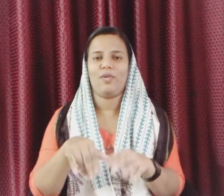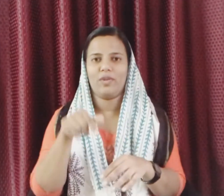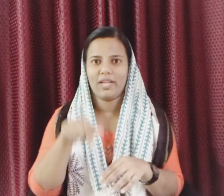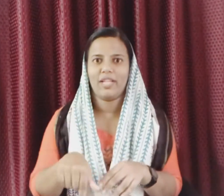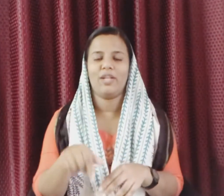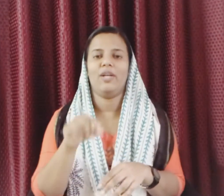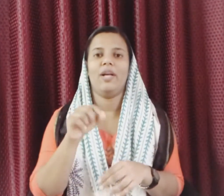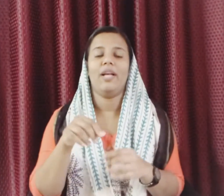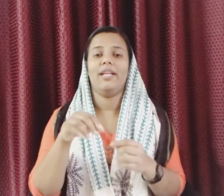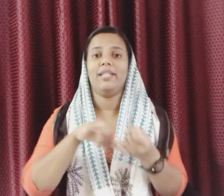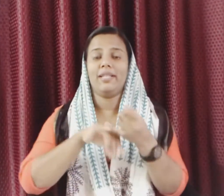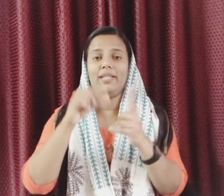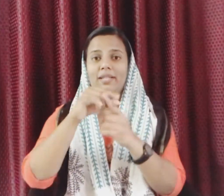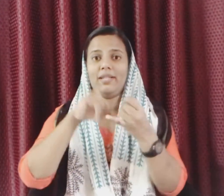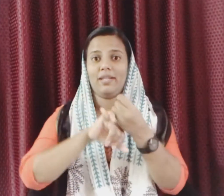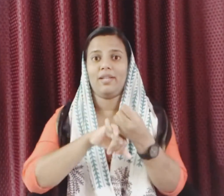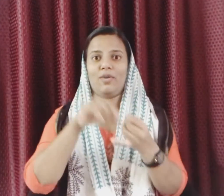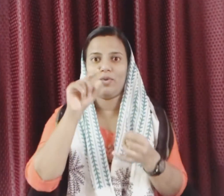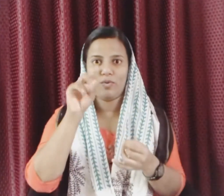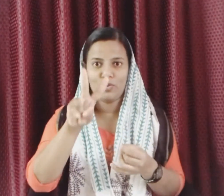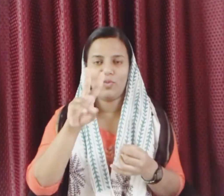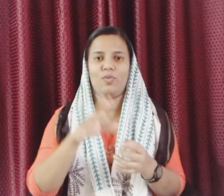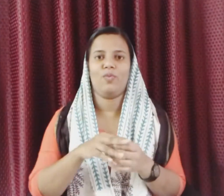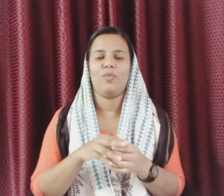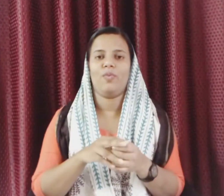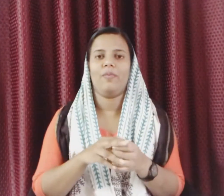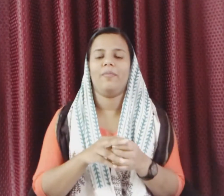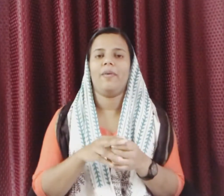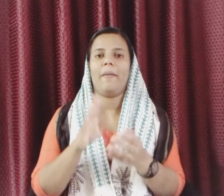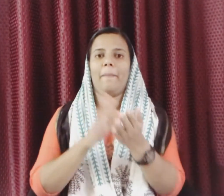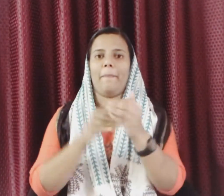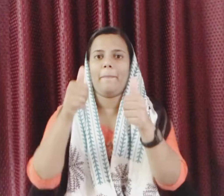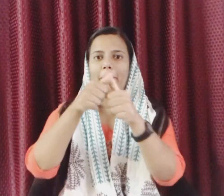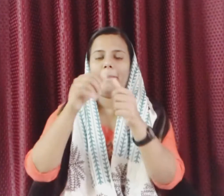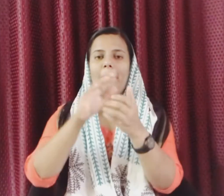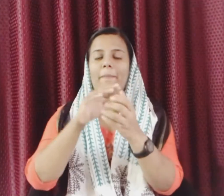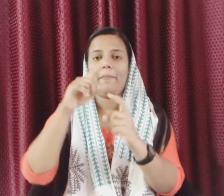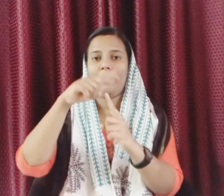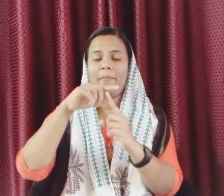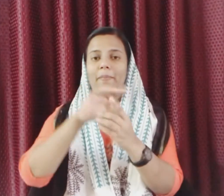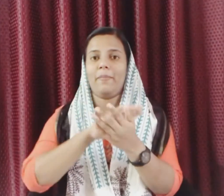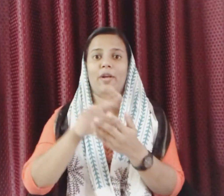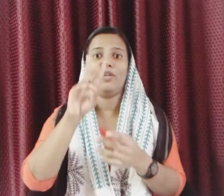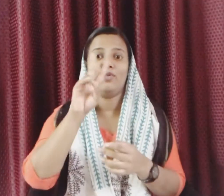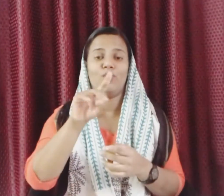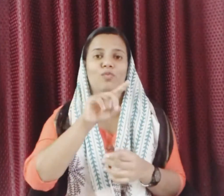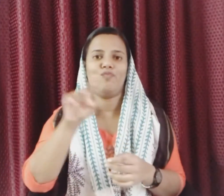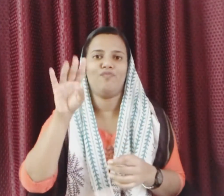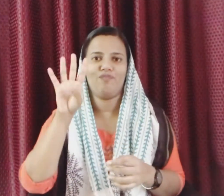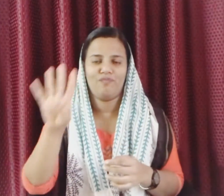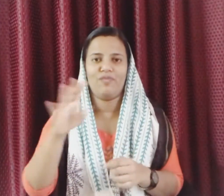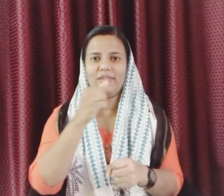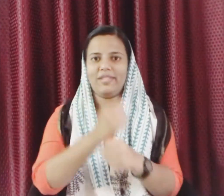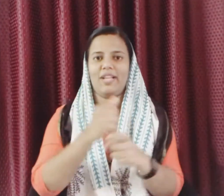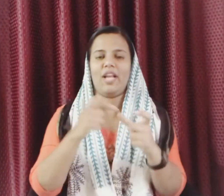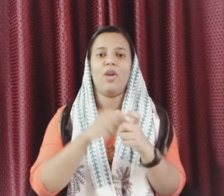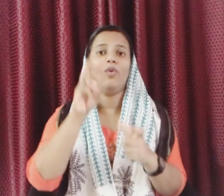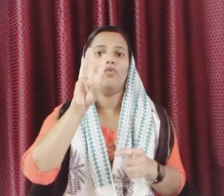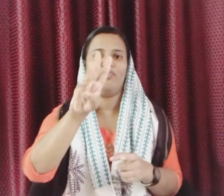സാംസ് 2, മാത്യു 2-3, അല്ല 3-4 Genesis 3-4.